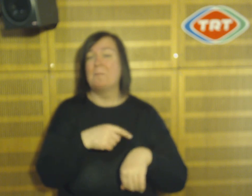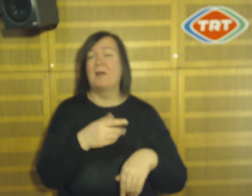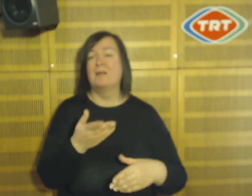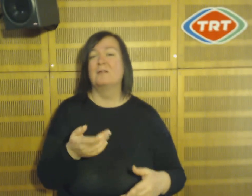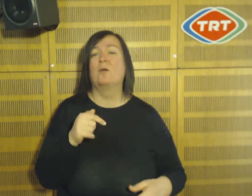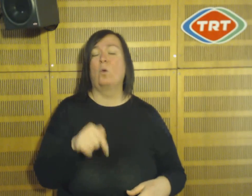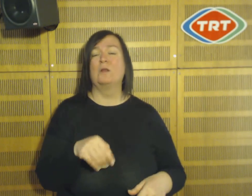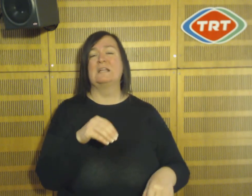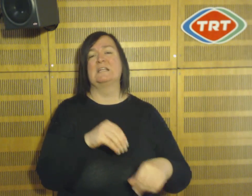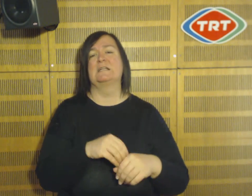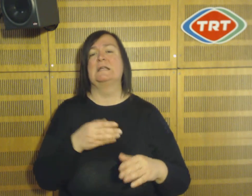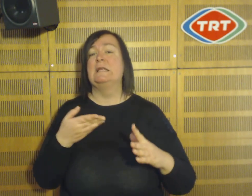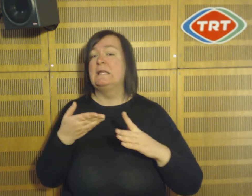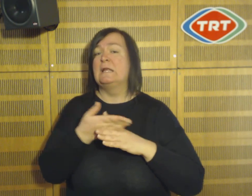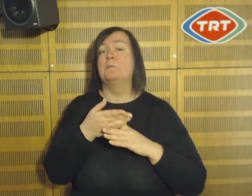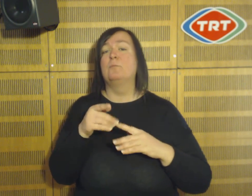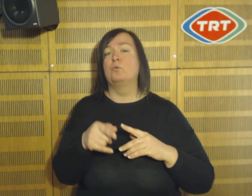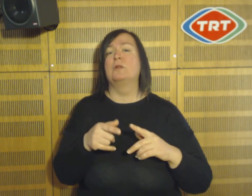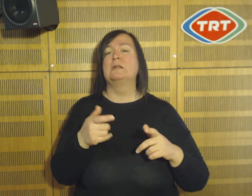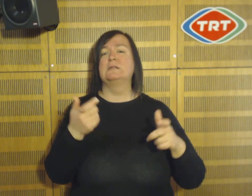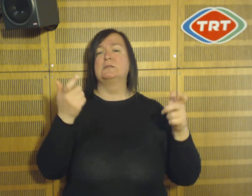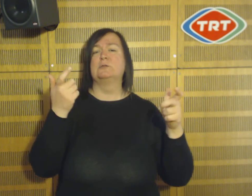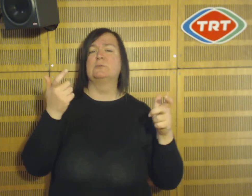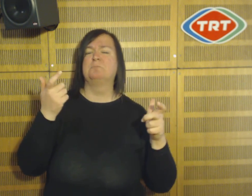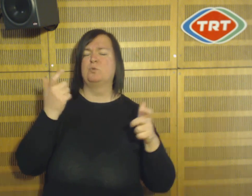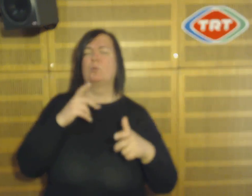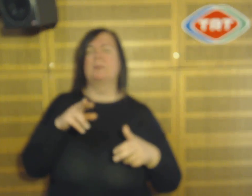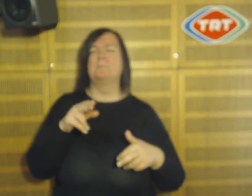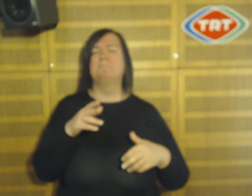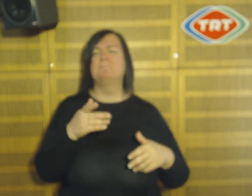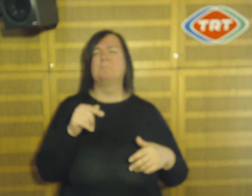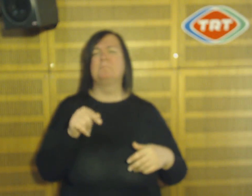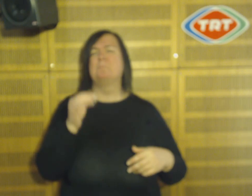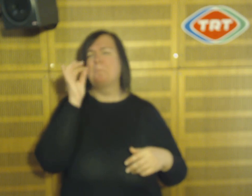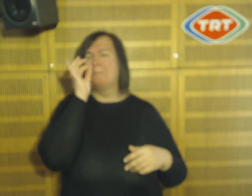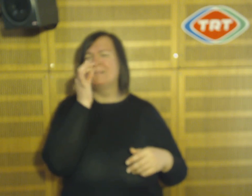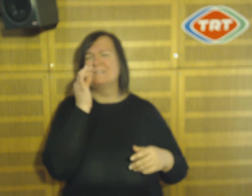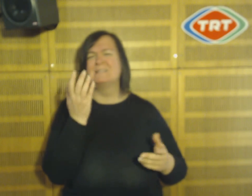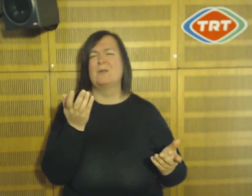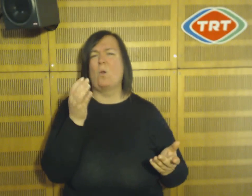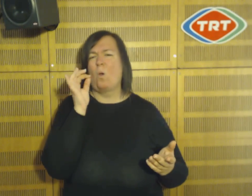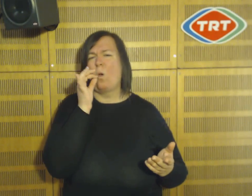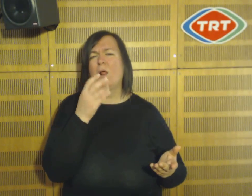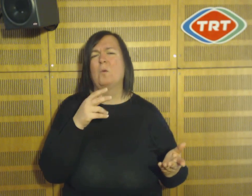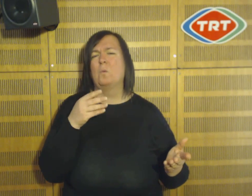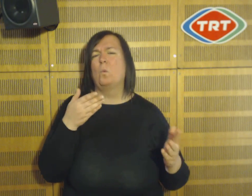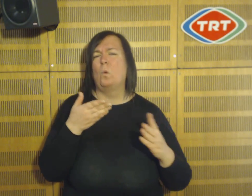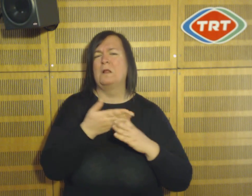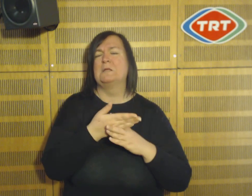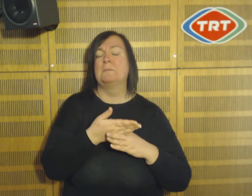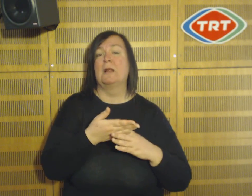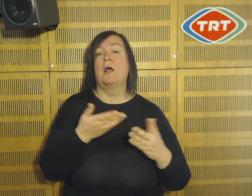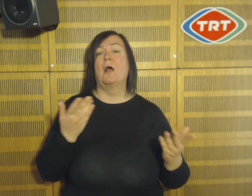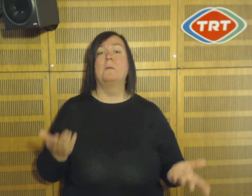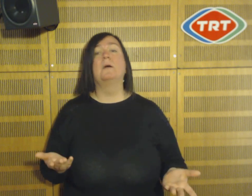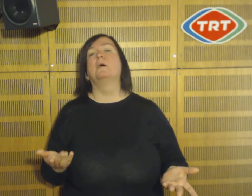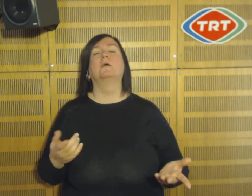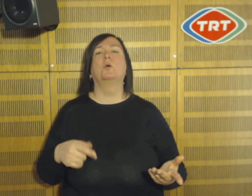bunun içerisine girip bunun müdahil olduğunuz zamandır kadar basit ve kolay ulaşılabilir ama günün sonunda